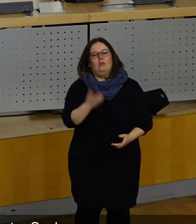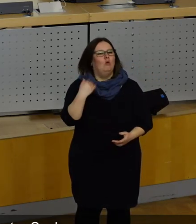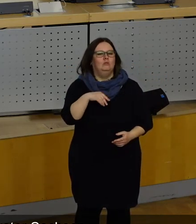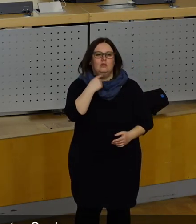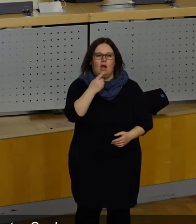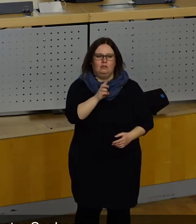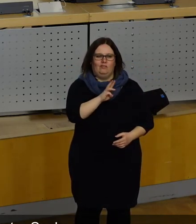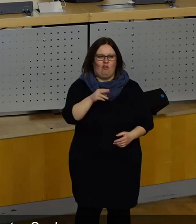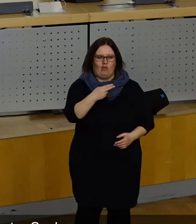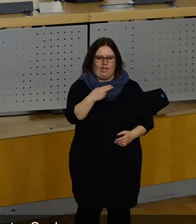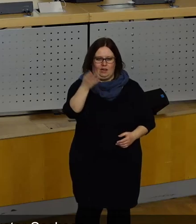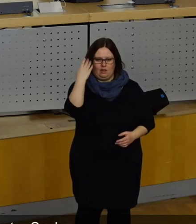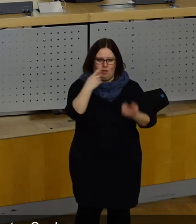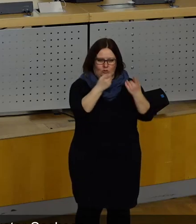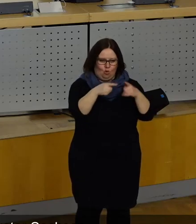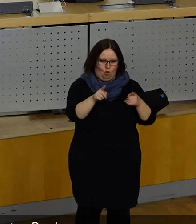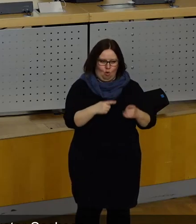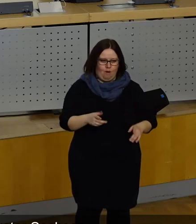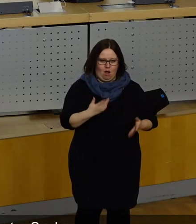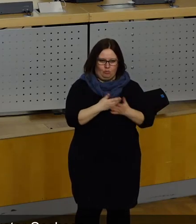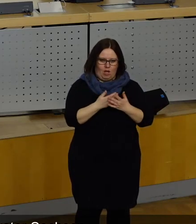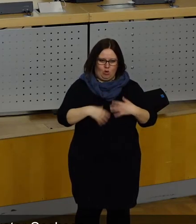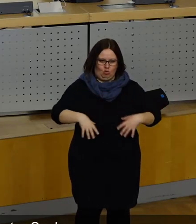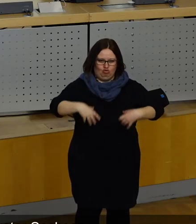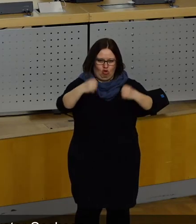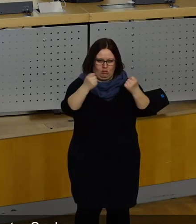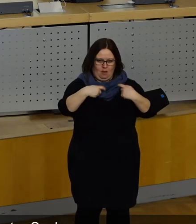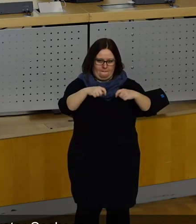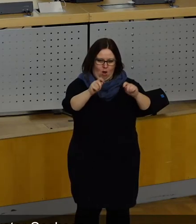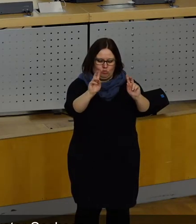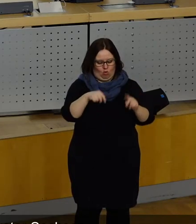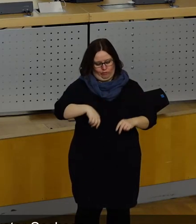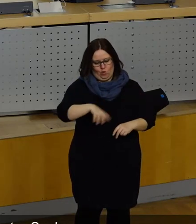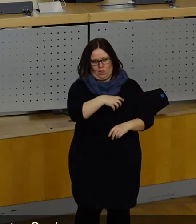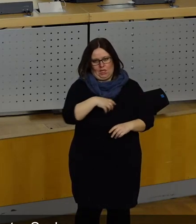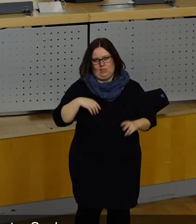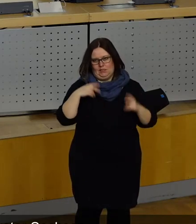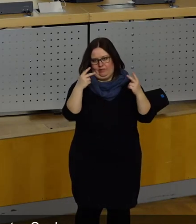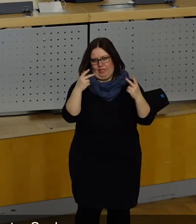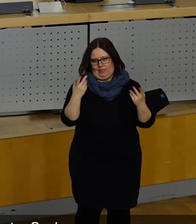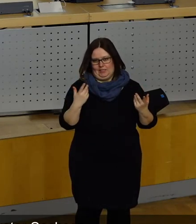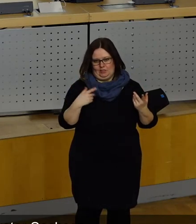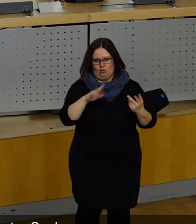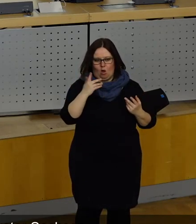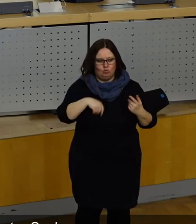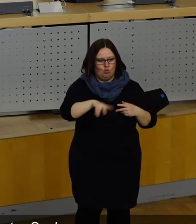der Wiederaufbau der Oper und dann der Beginn des Schlosses, die sind auch wegweisend, glaube ich, für die Wiedergewinnung des Stadtzentrums in